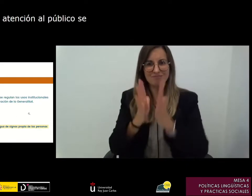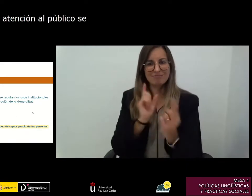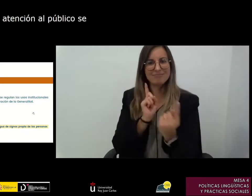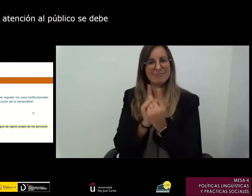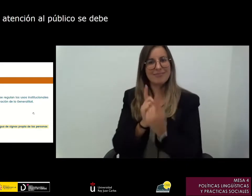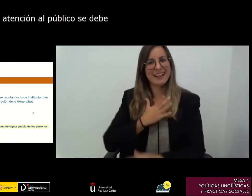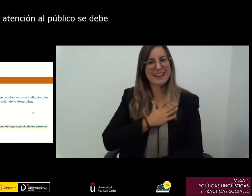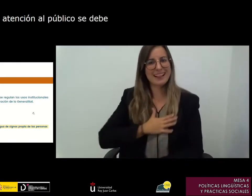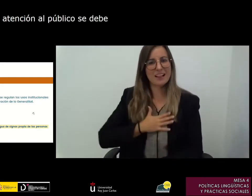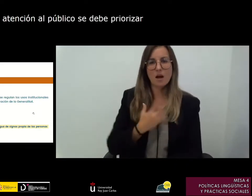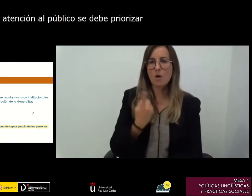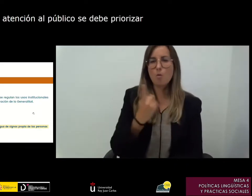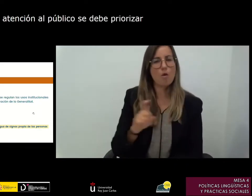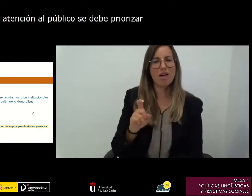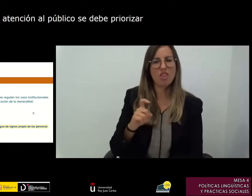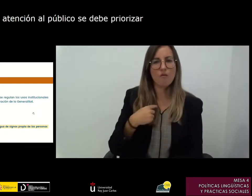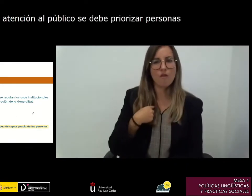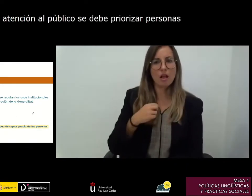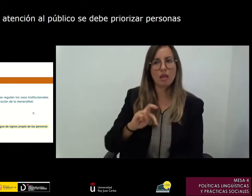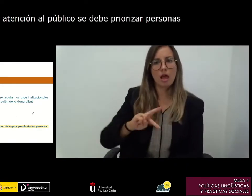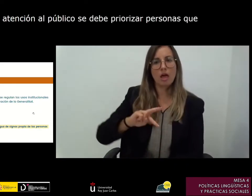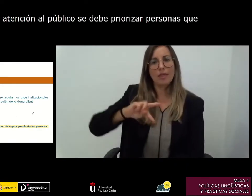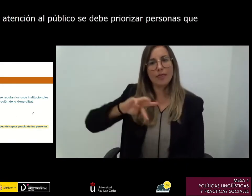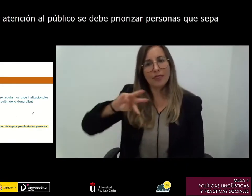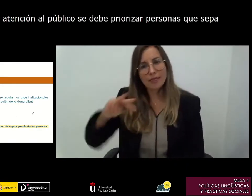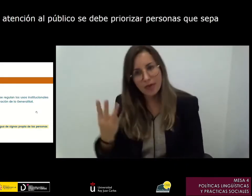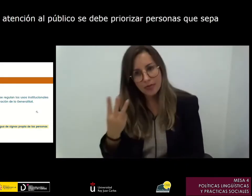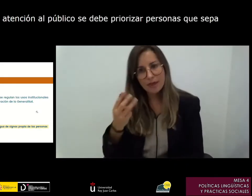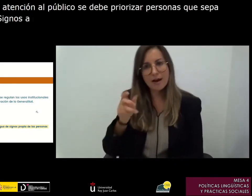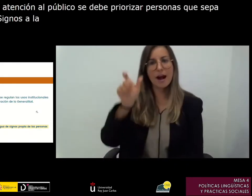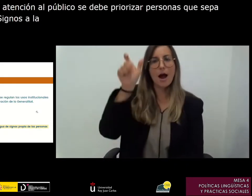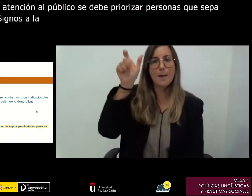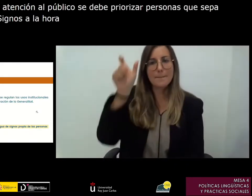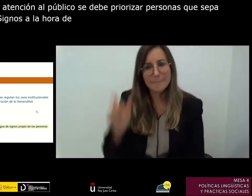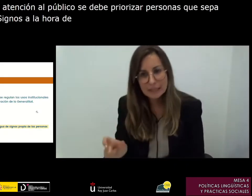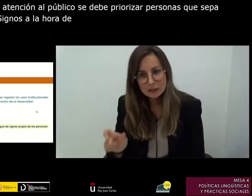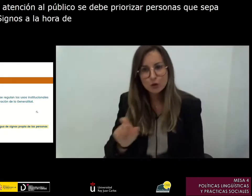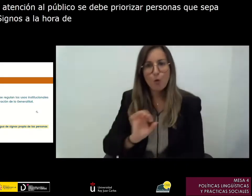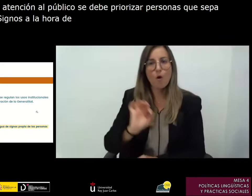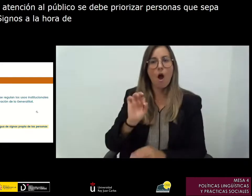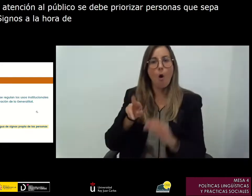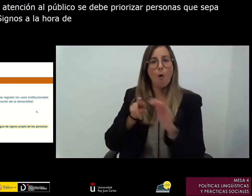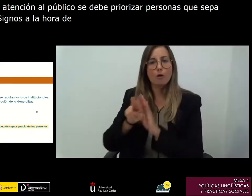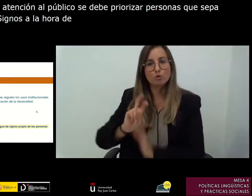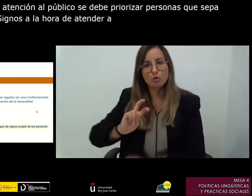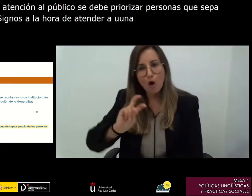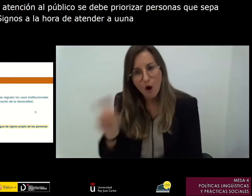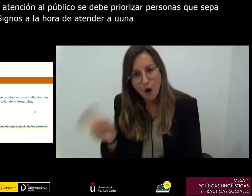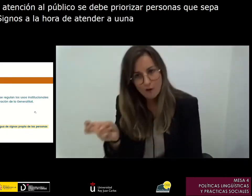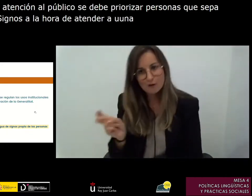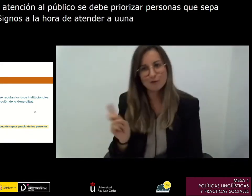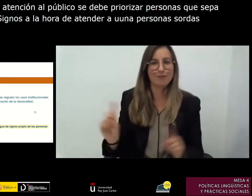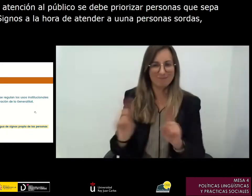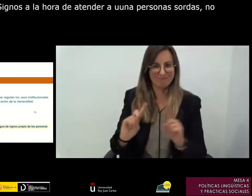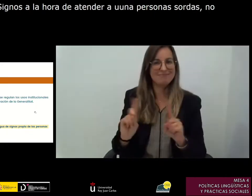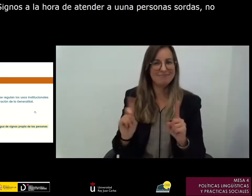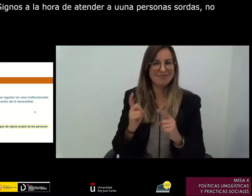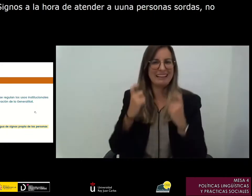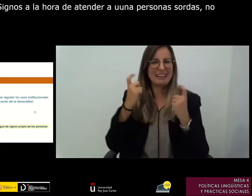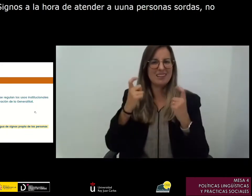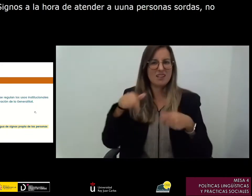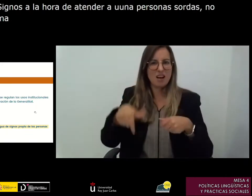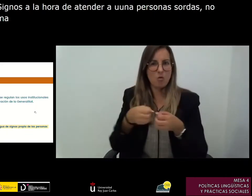hora de atender a una persona sorda. Es mucho más cómodo, no hace falta una tercera persona, en este caso un intérprete o